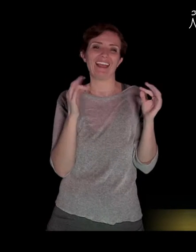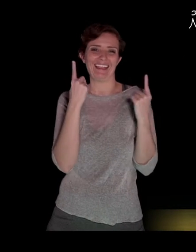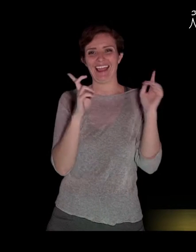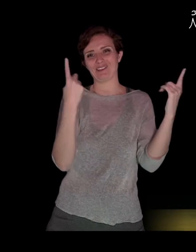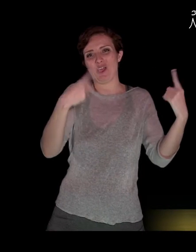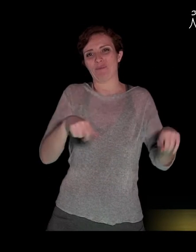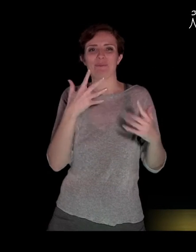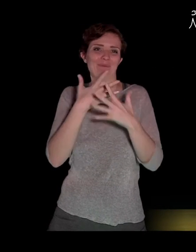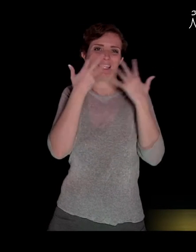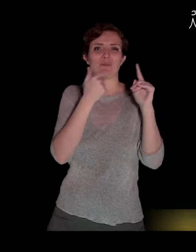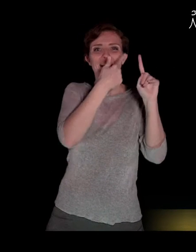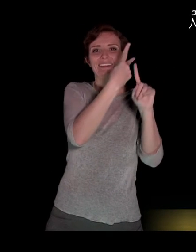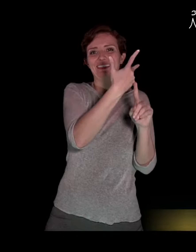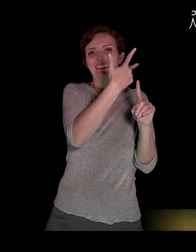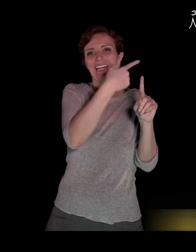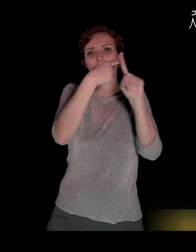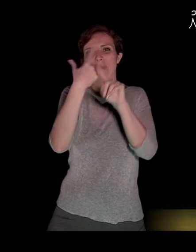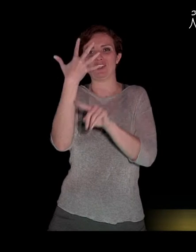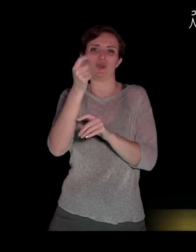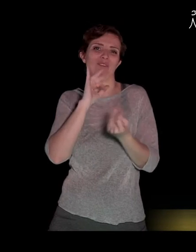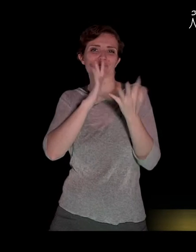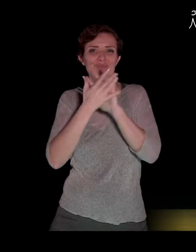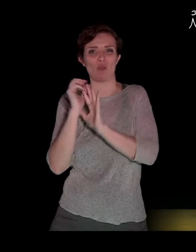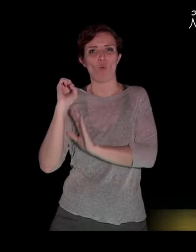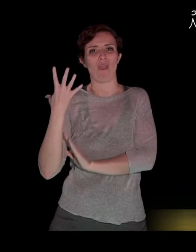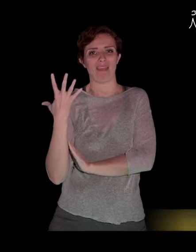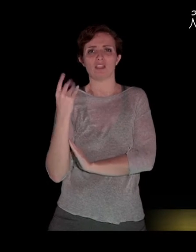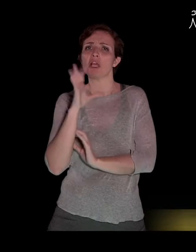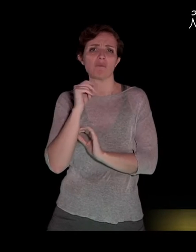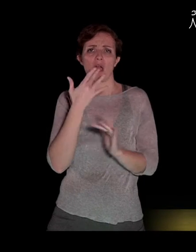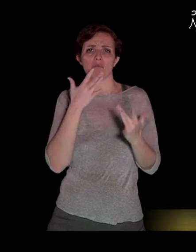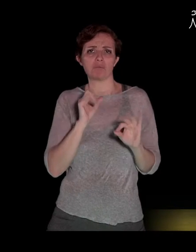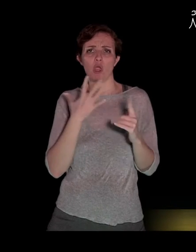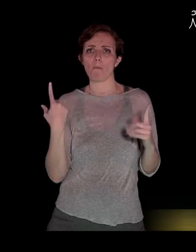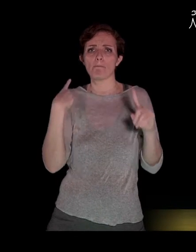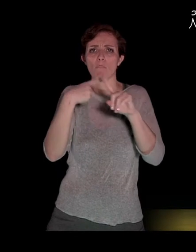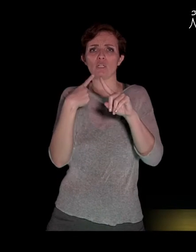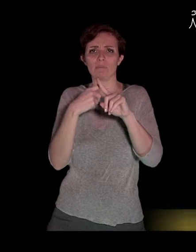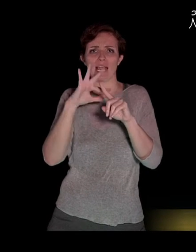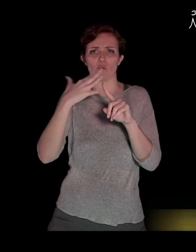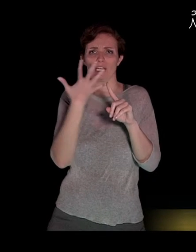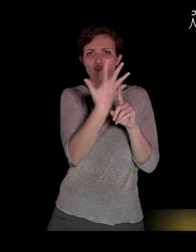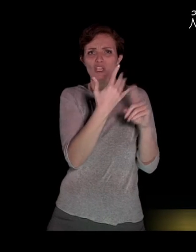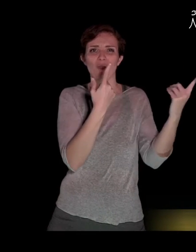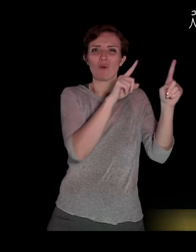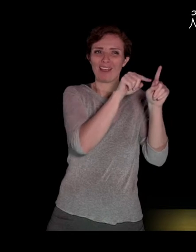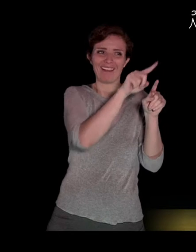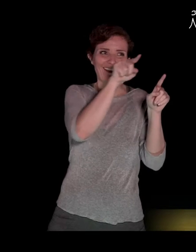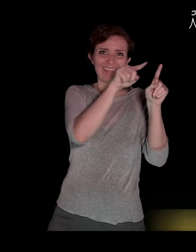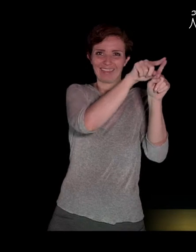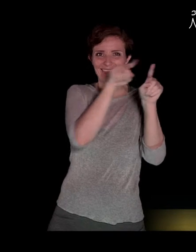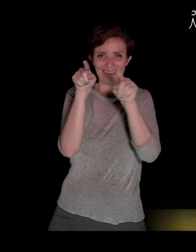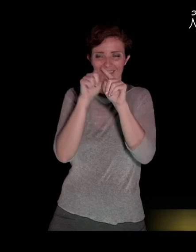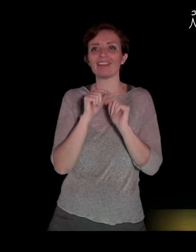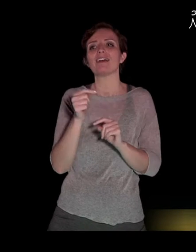15 cosa ho fatto non altro che moltiplicato per cinque l'indice del radicale e quindi moltiplicherò per